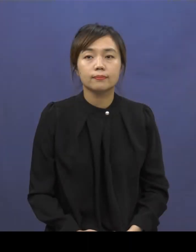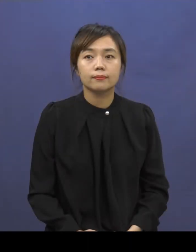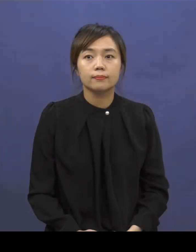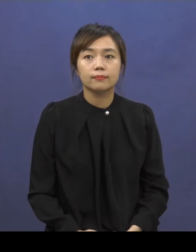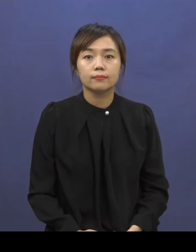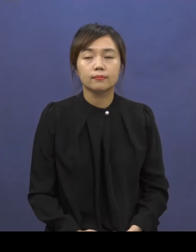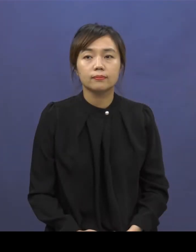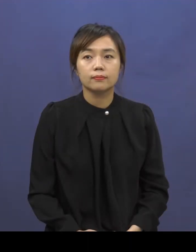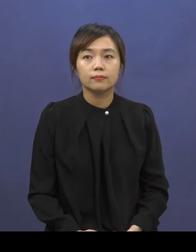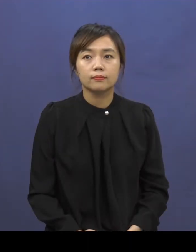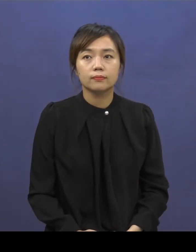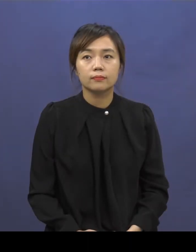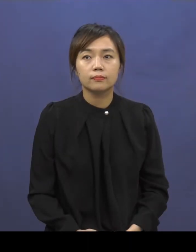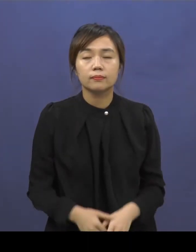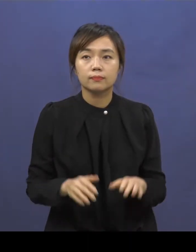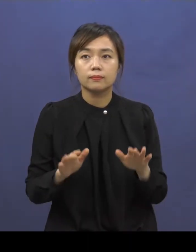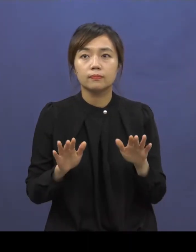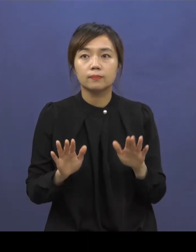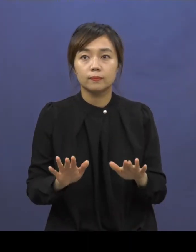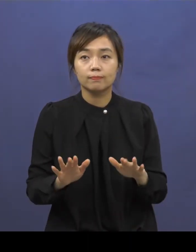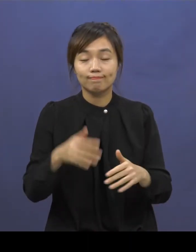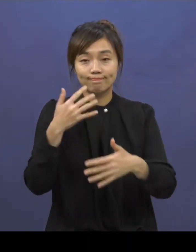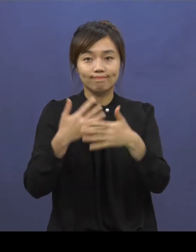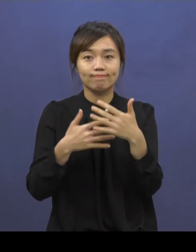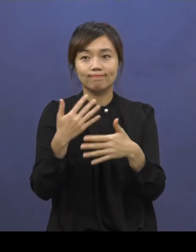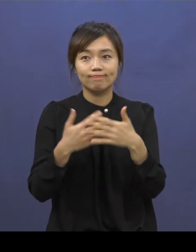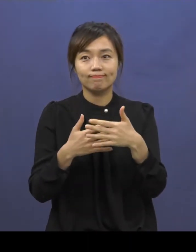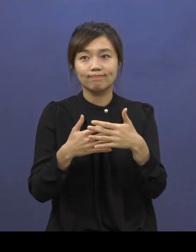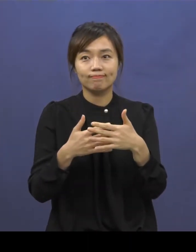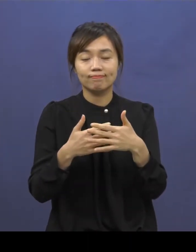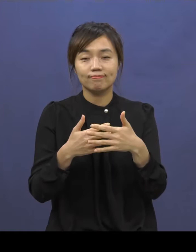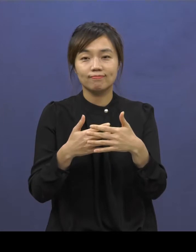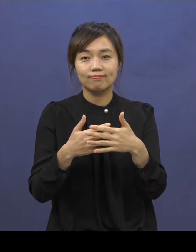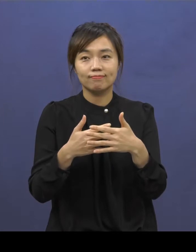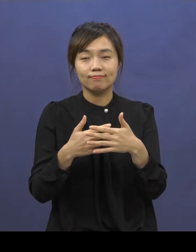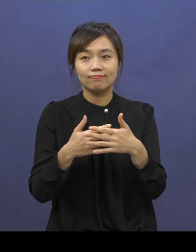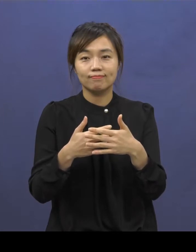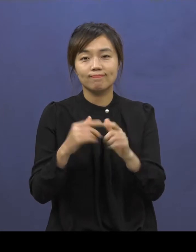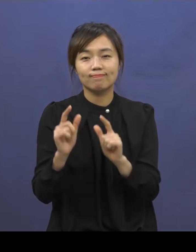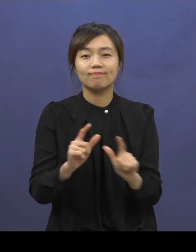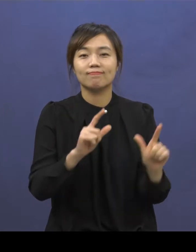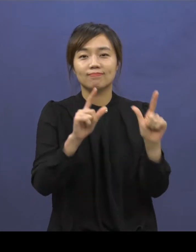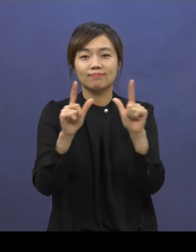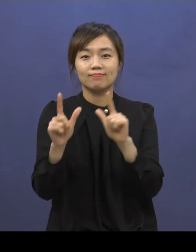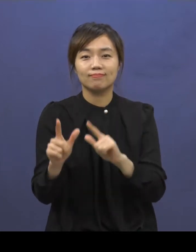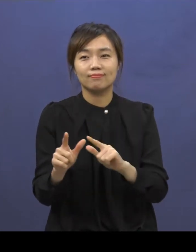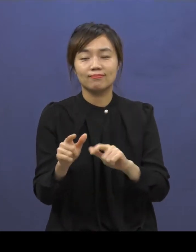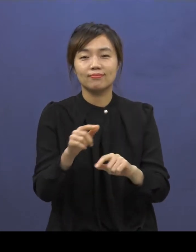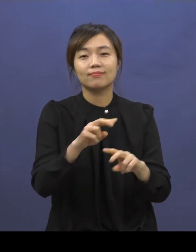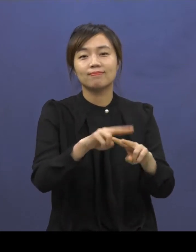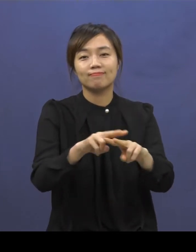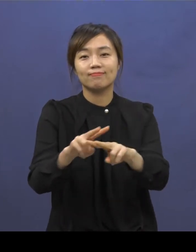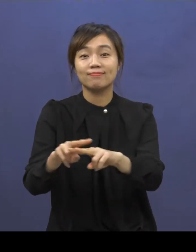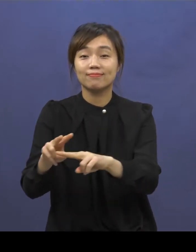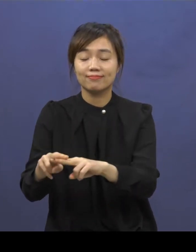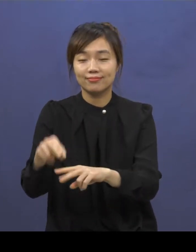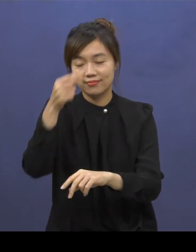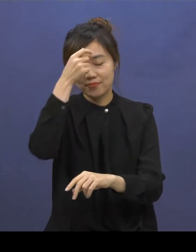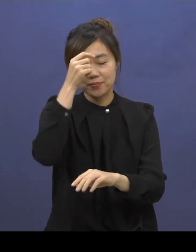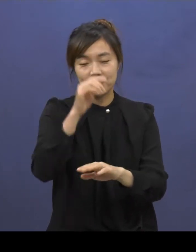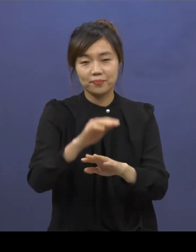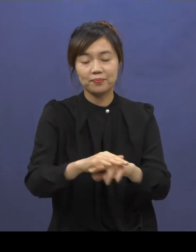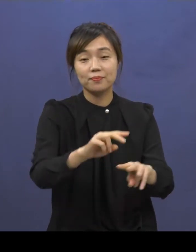네, 오늘 또 영상으로 또 여러분의 삶의 현장에서 또 예배의 자리로 나오신 모든